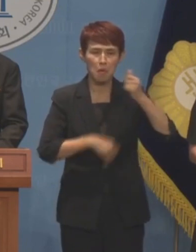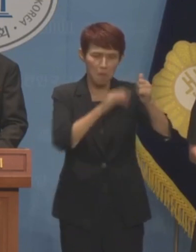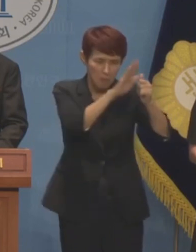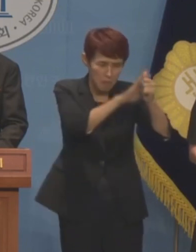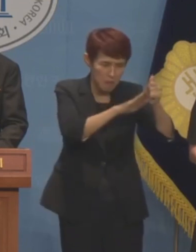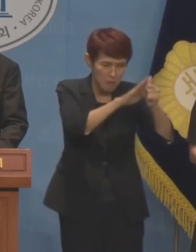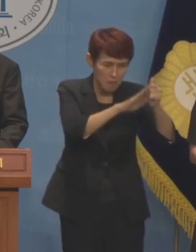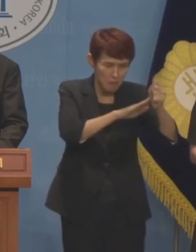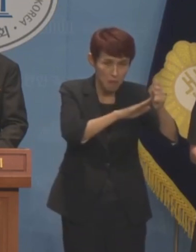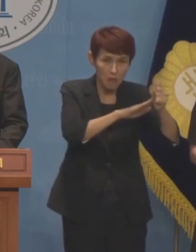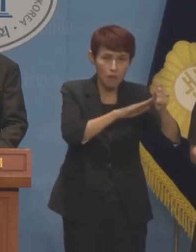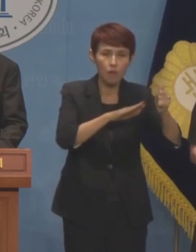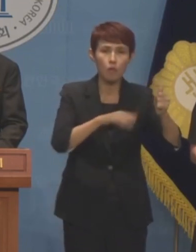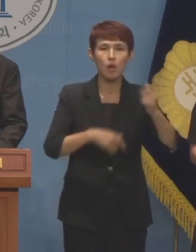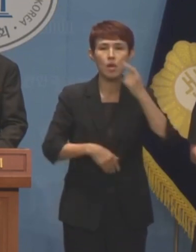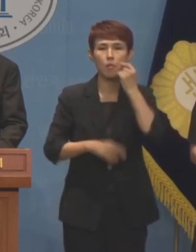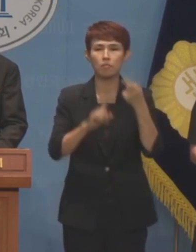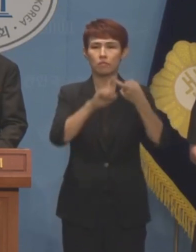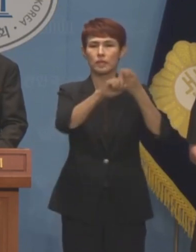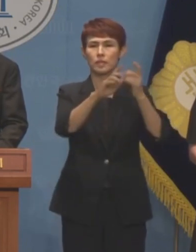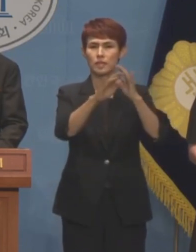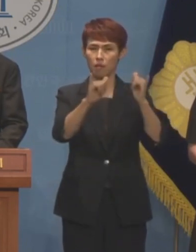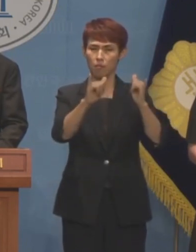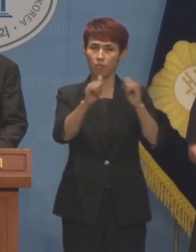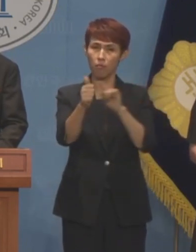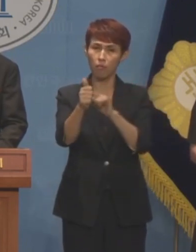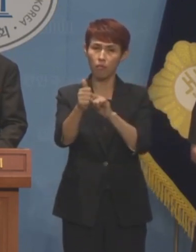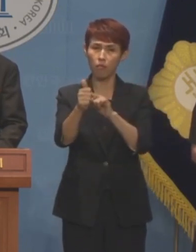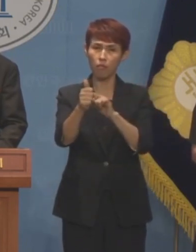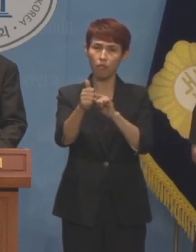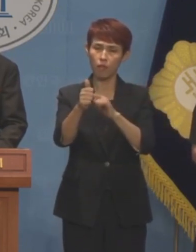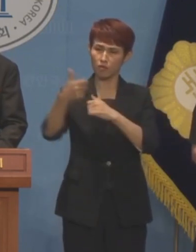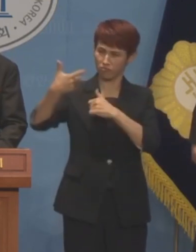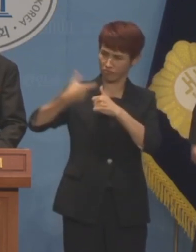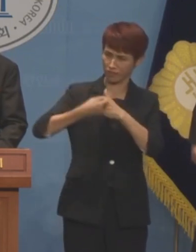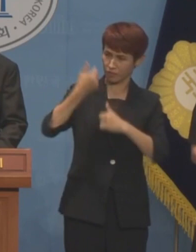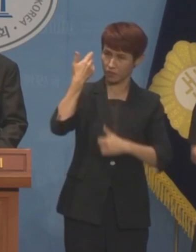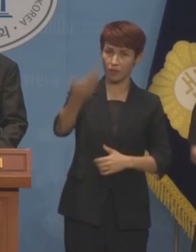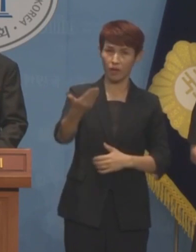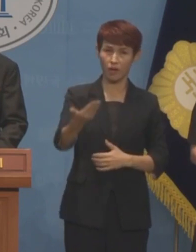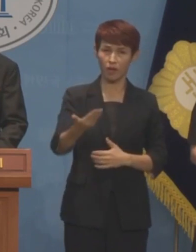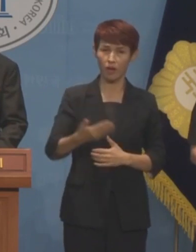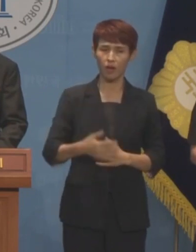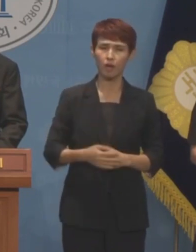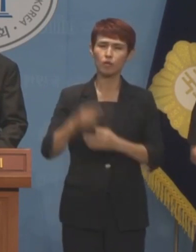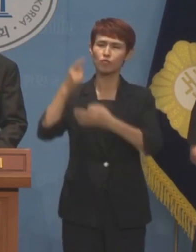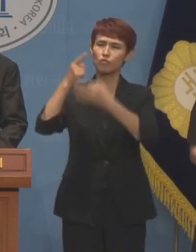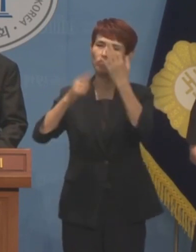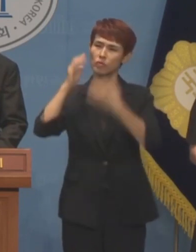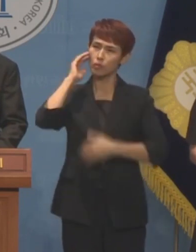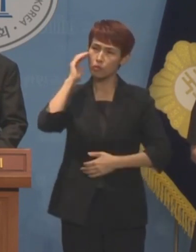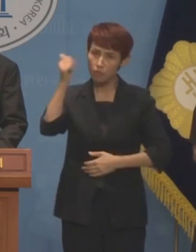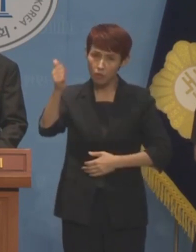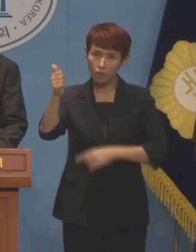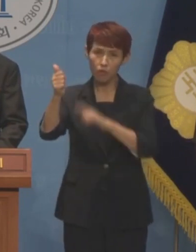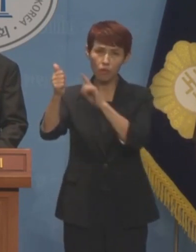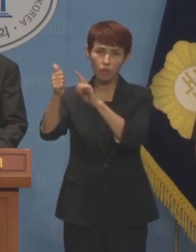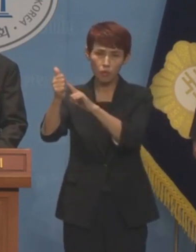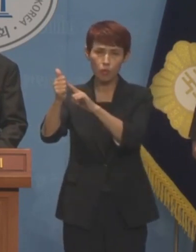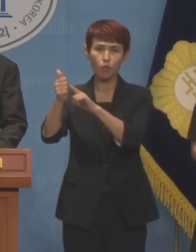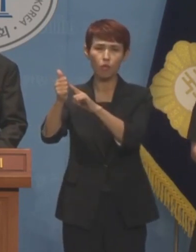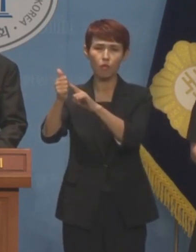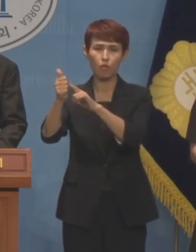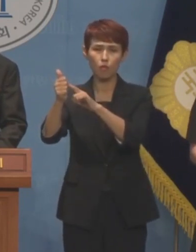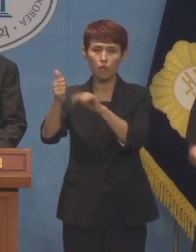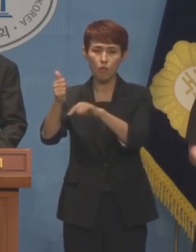세력 뉴라이트로부터 무슨 세뇌라도 받은 것인지 윤석열 대통령과 정권